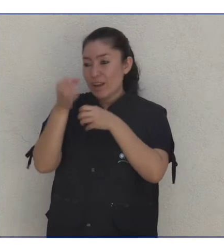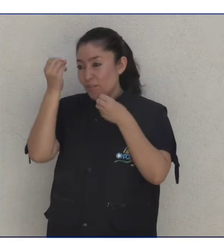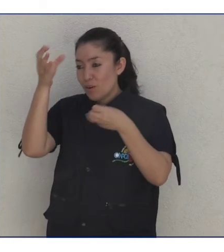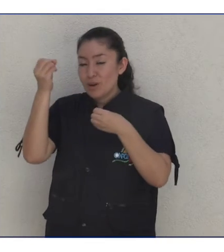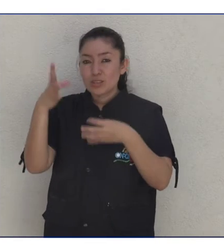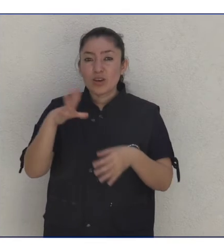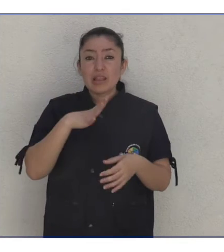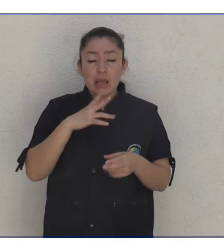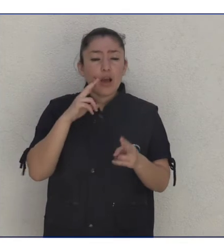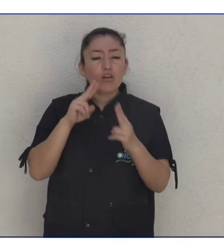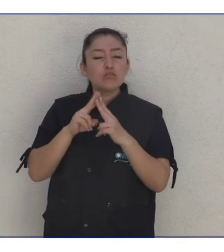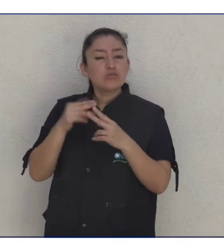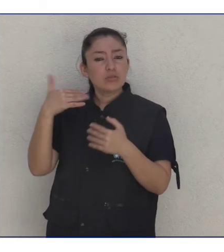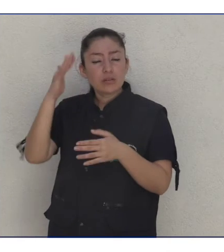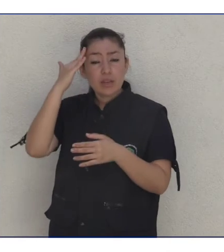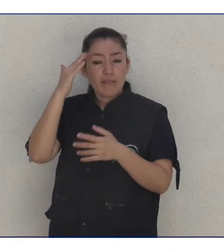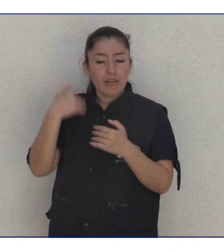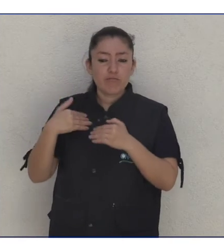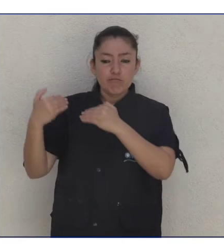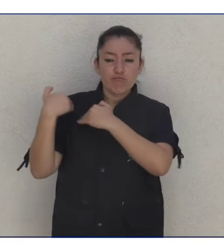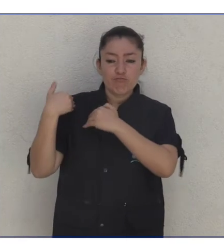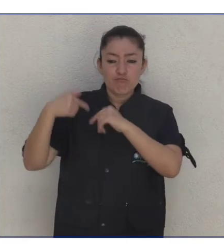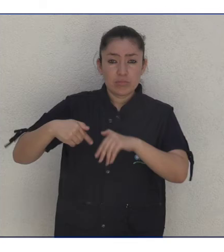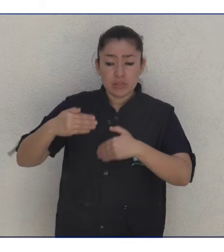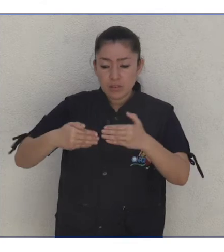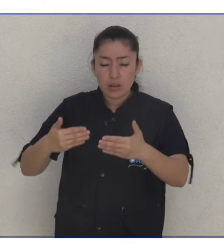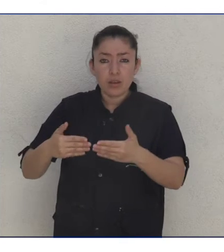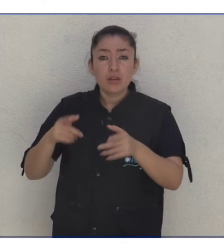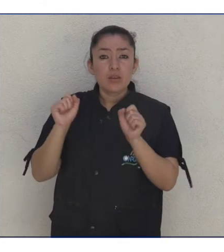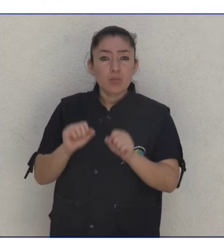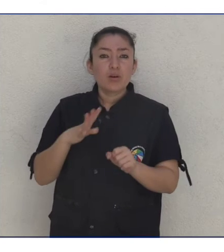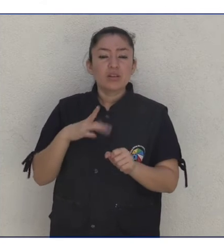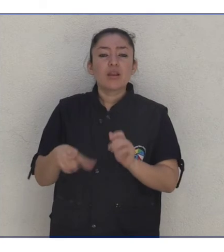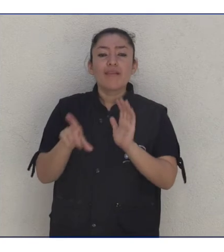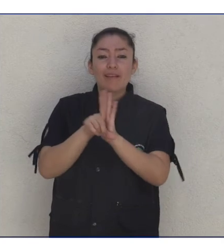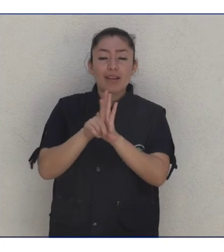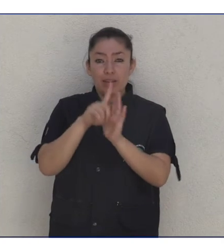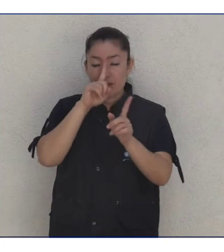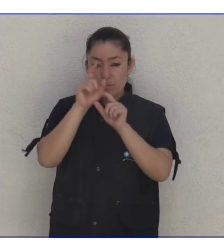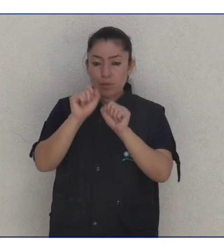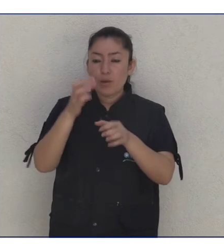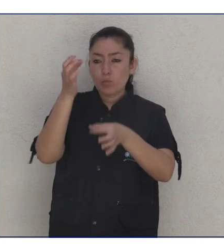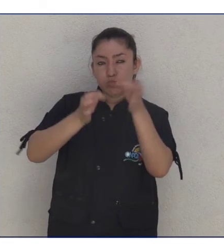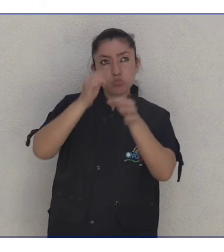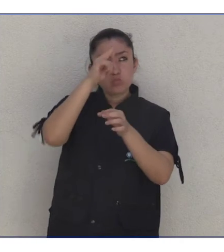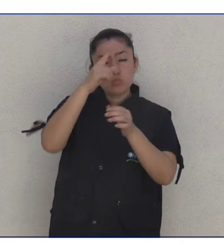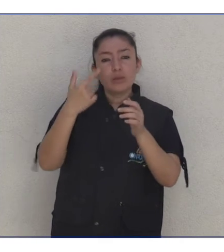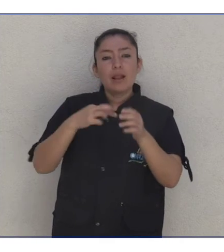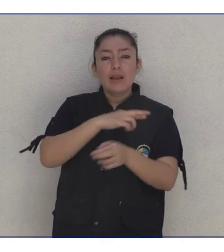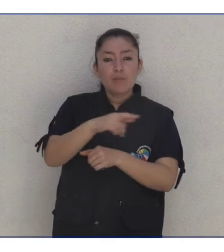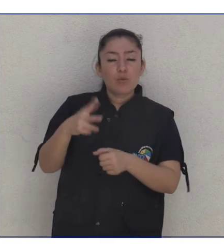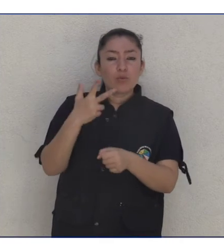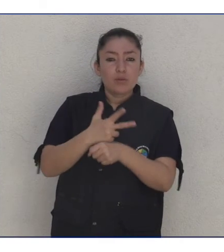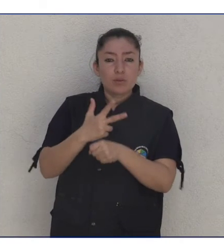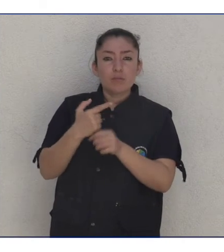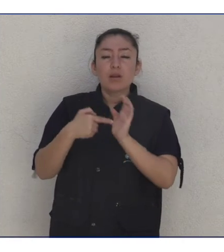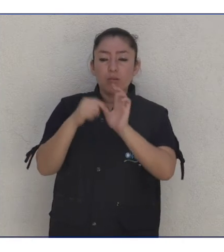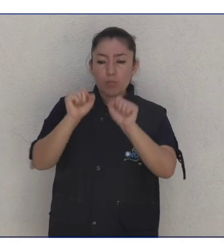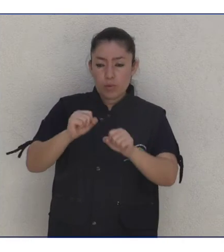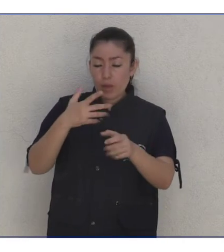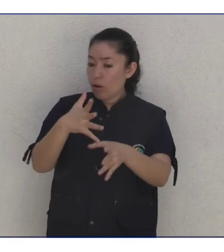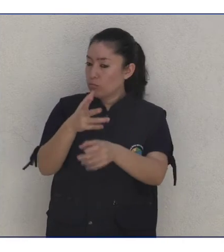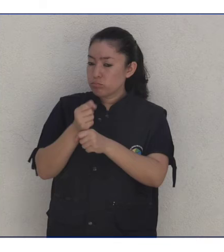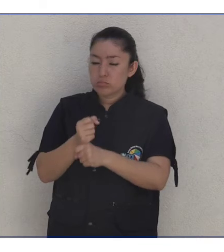tenga conocimiento por razón del cargo y que por disposiciones de ley o de la Constitución Política de la República de Guatemala sea confidencial